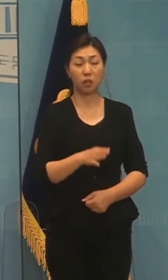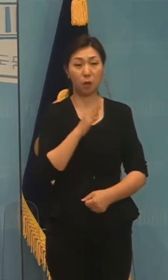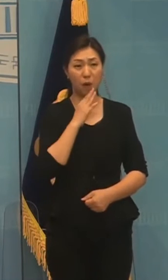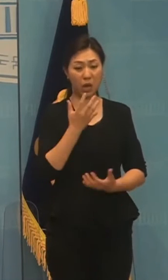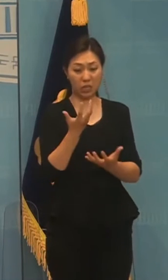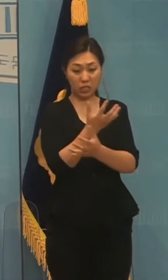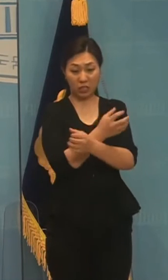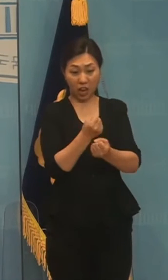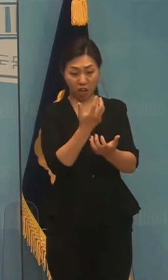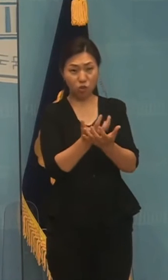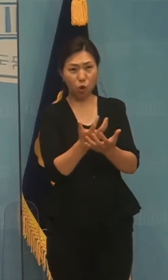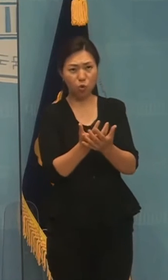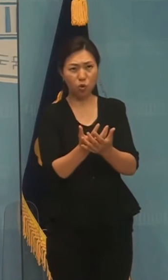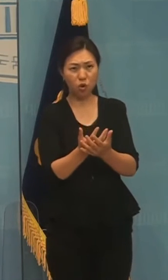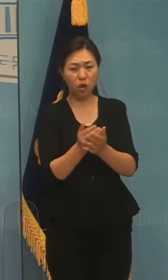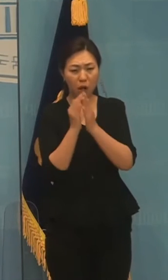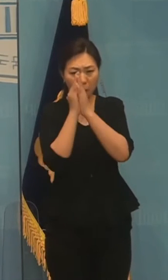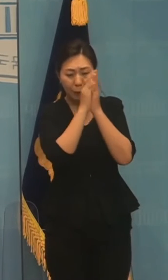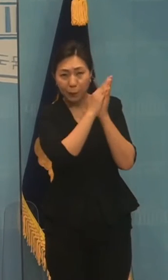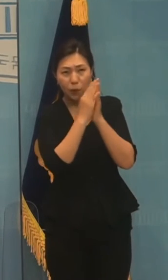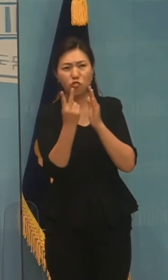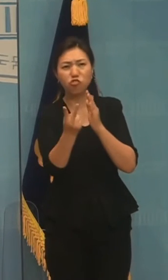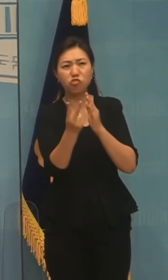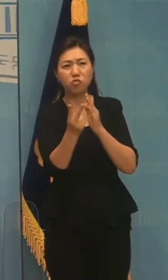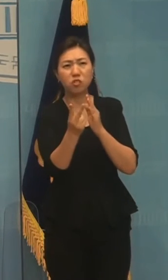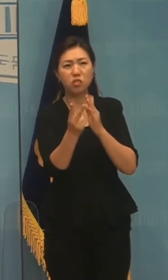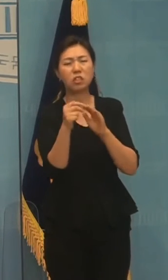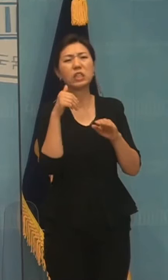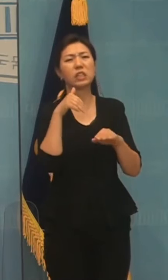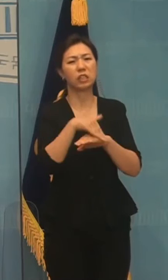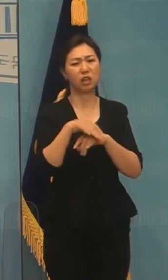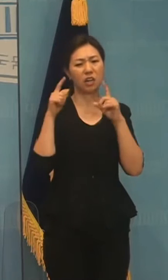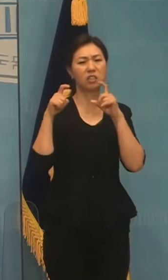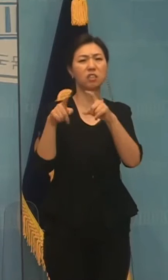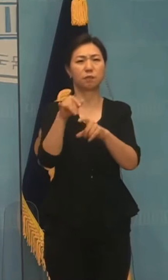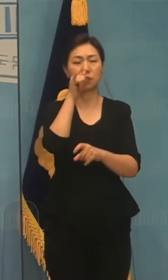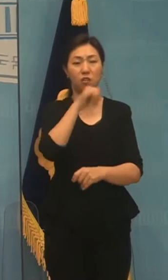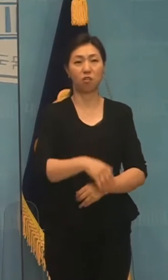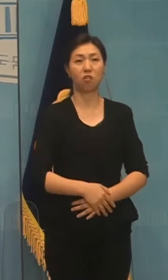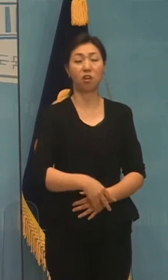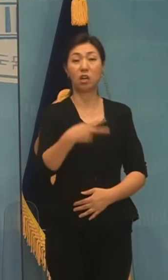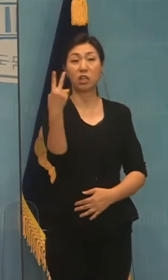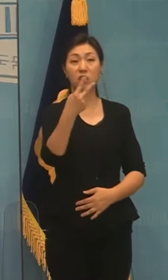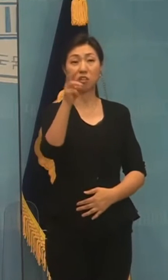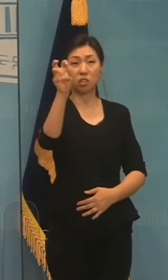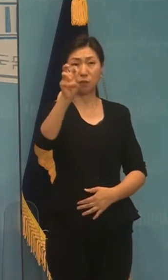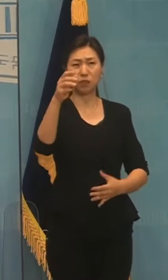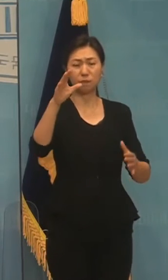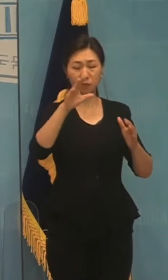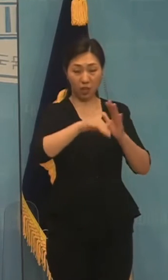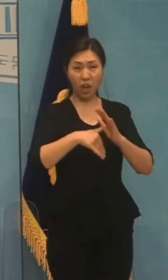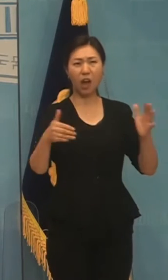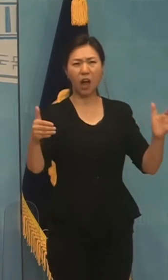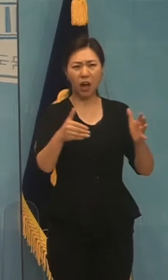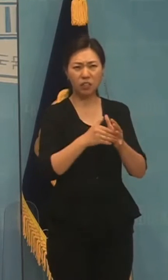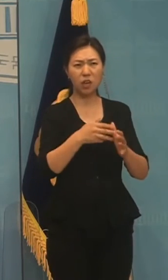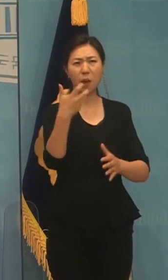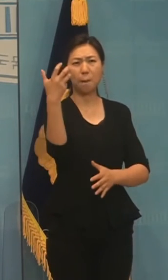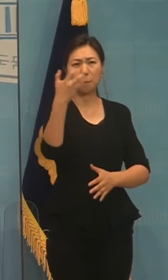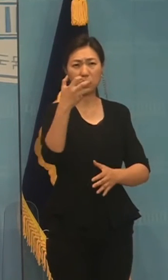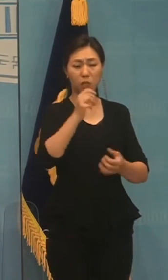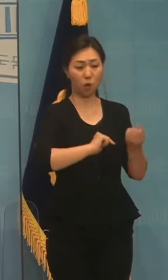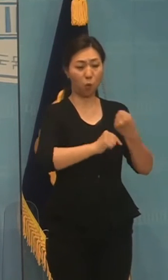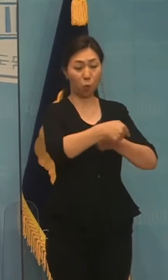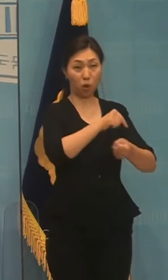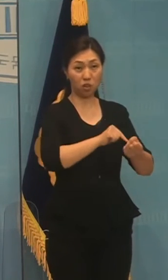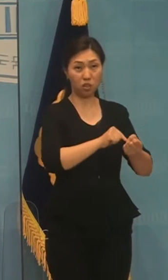이면 계약이었다는 의혹까지 있습니다. 이를 시작으로 2030년까지 80기의 원전을 수출하겠다는 말도